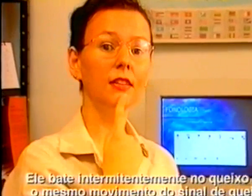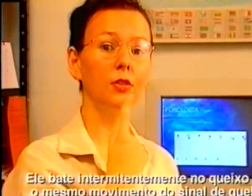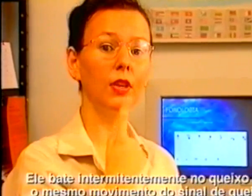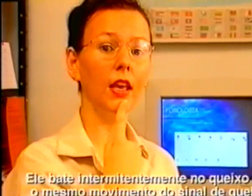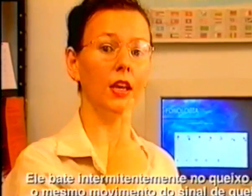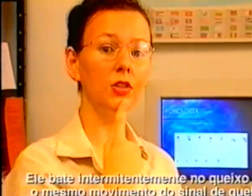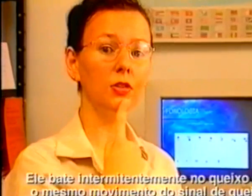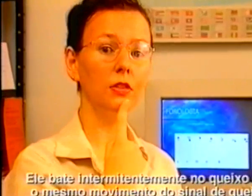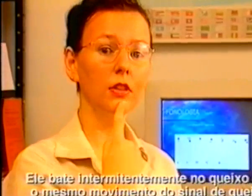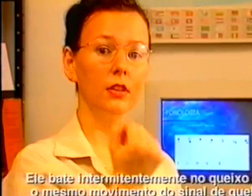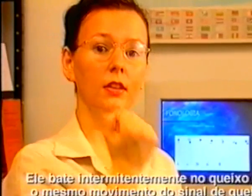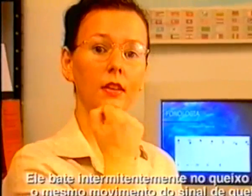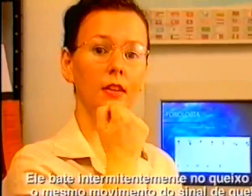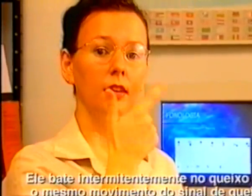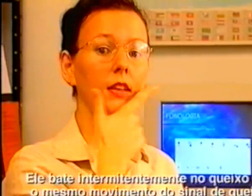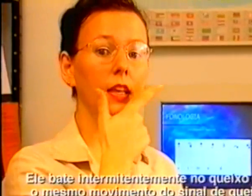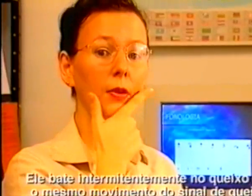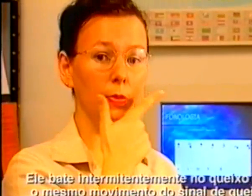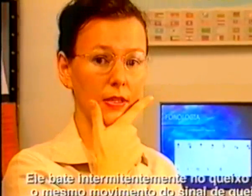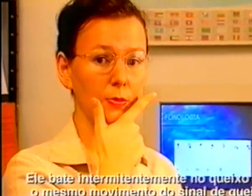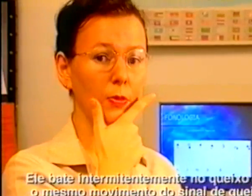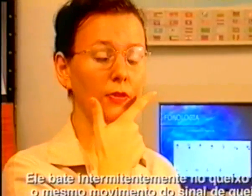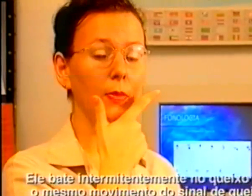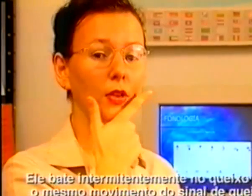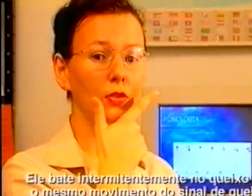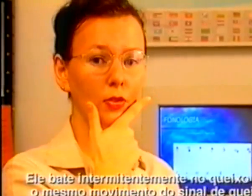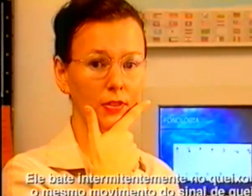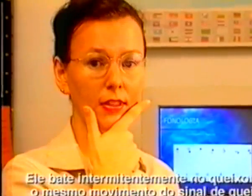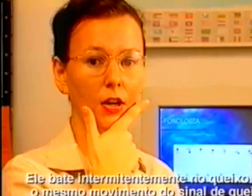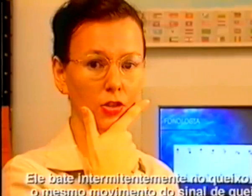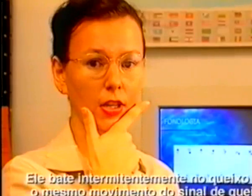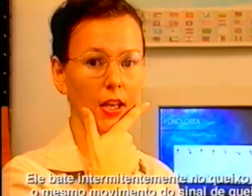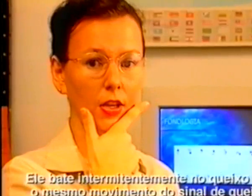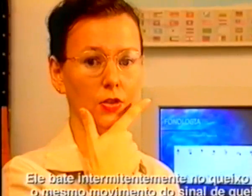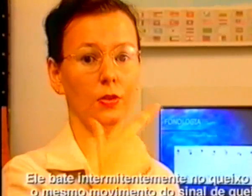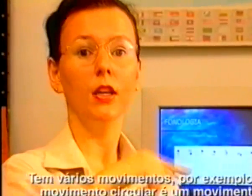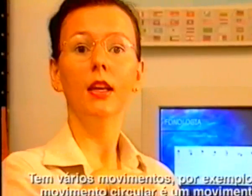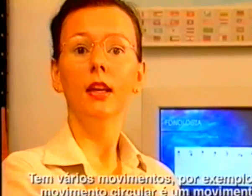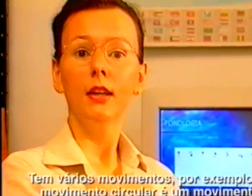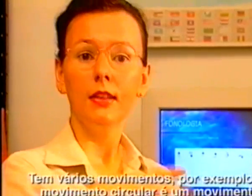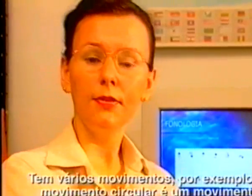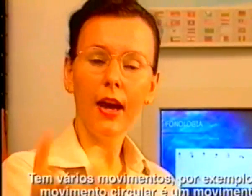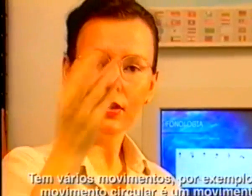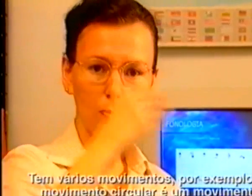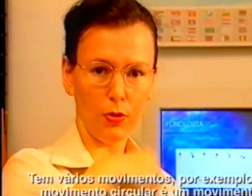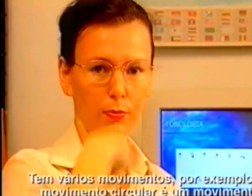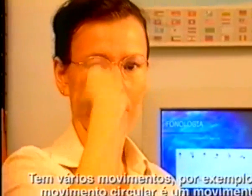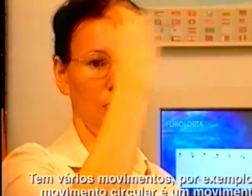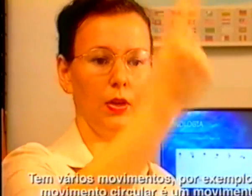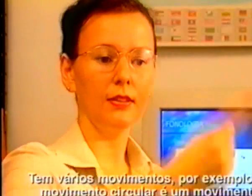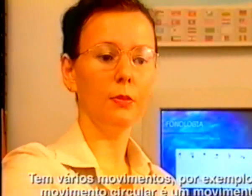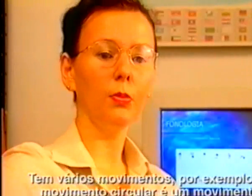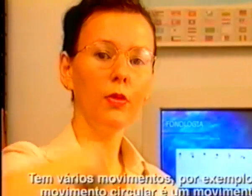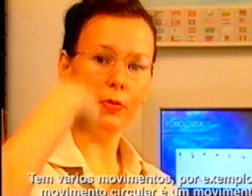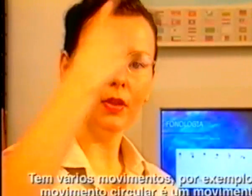intermitentemente no queixo e é o mesmo movimento do sinal de queijo. Tem vários movimentos, por exemplo, o